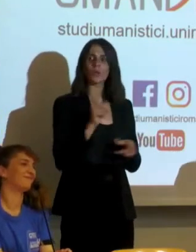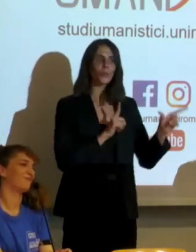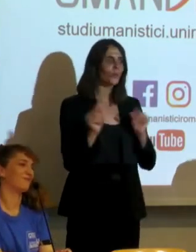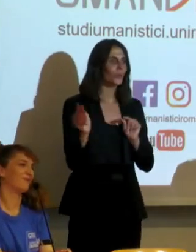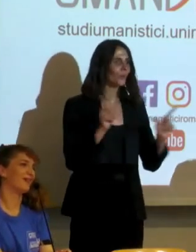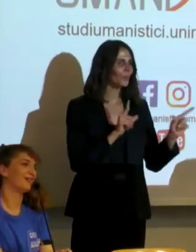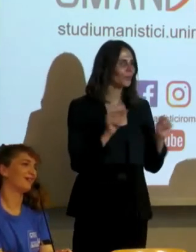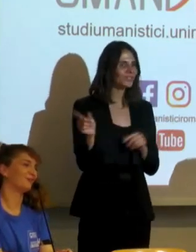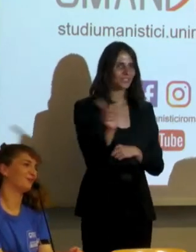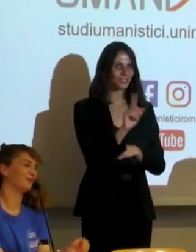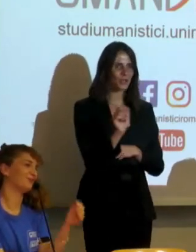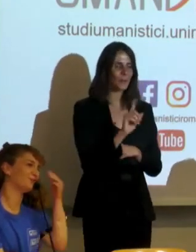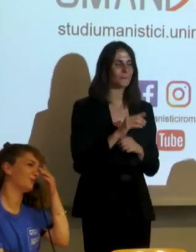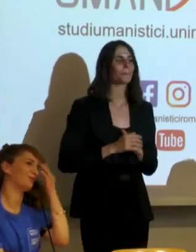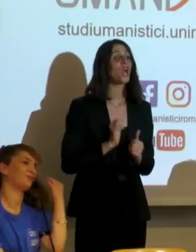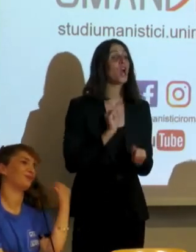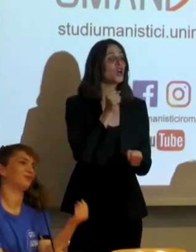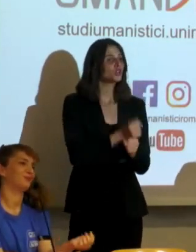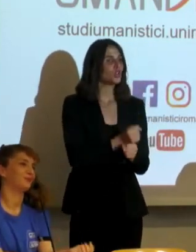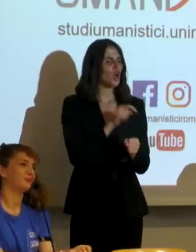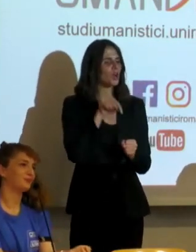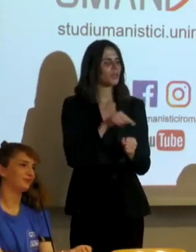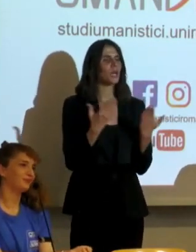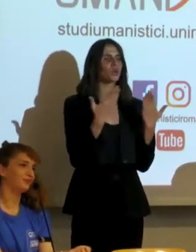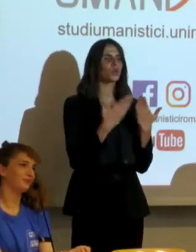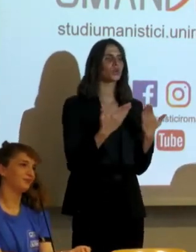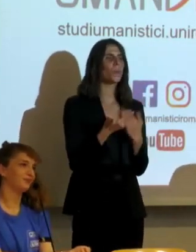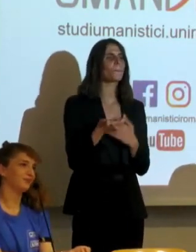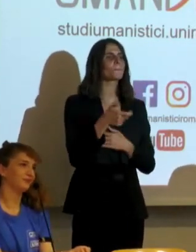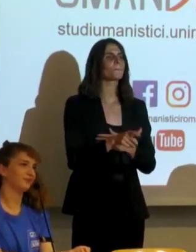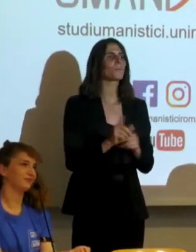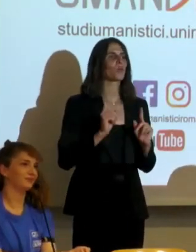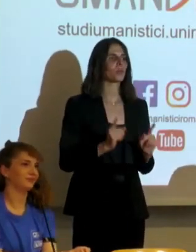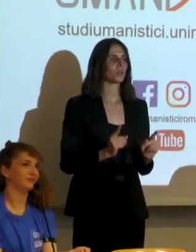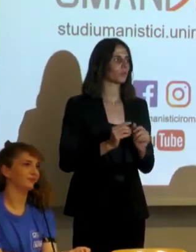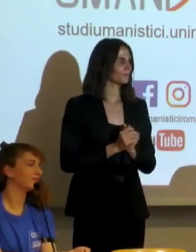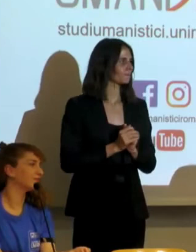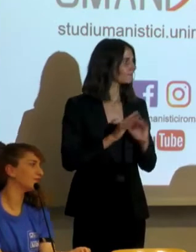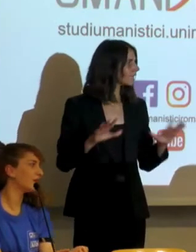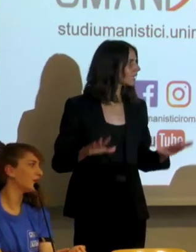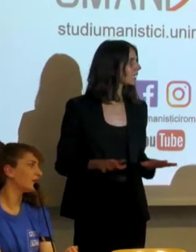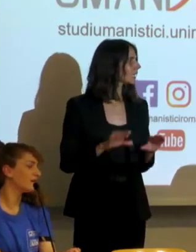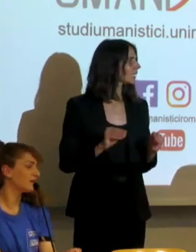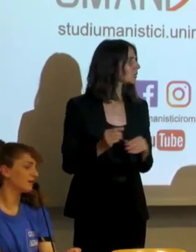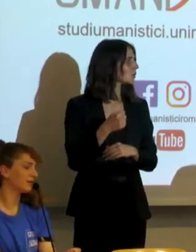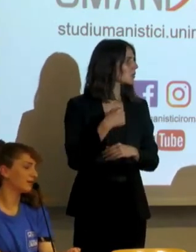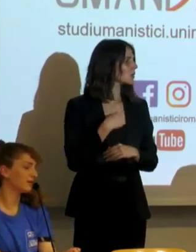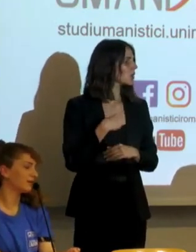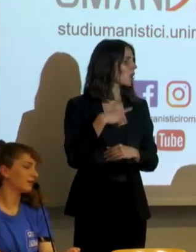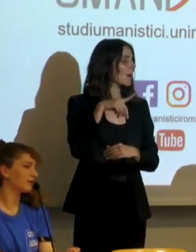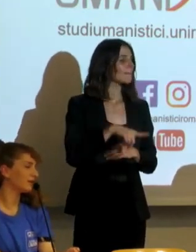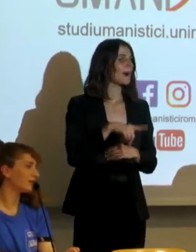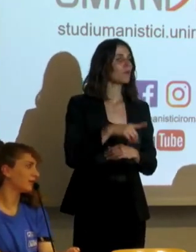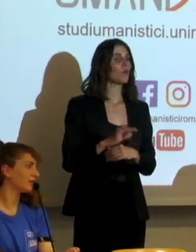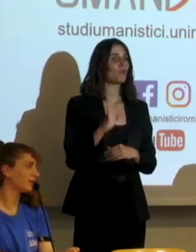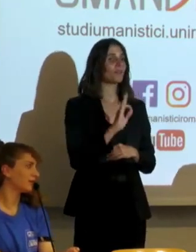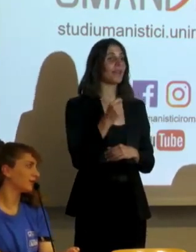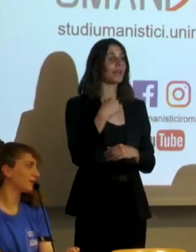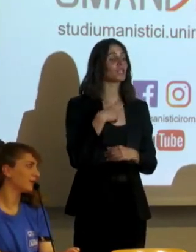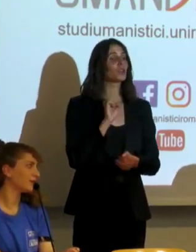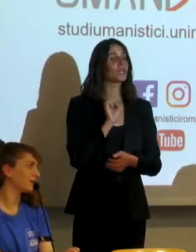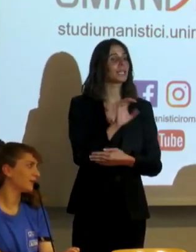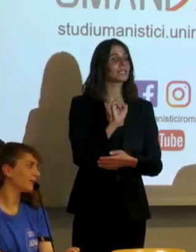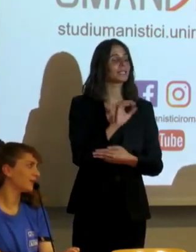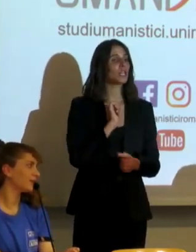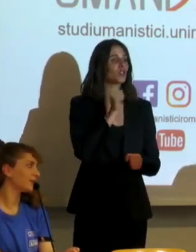allora perché studiare la storia? La prima cosa che vorrei dire, tanto per cominciare, appunto, sono Paolo Mattera e insegno storia